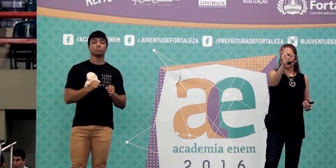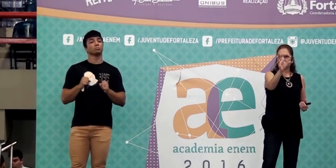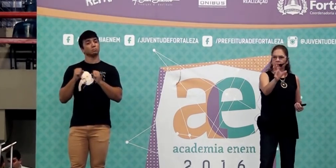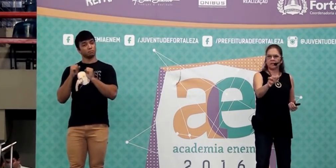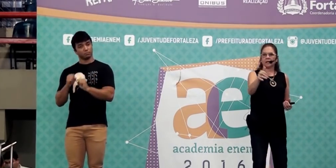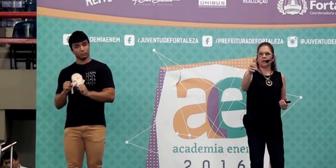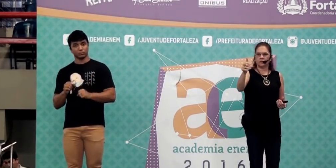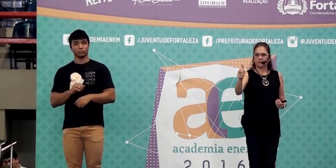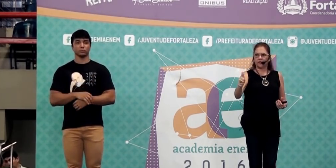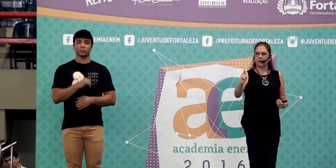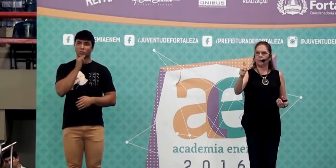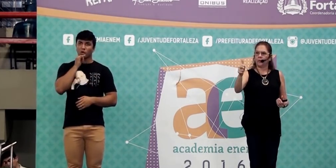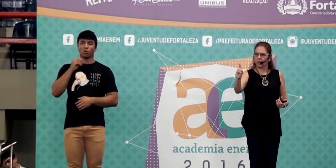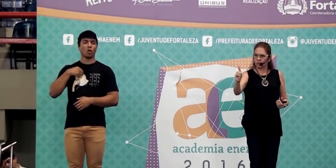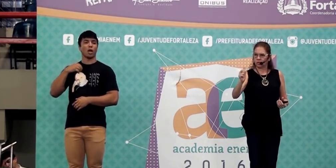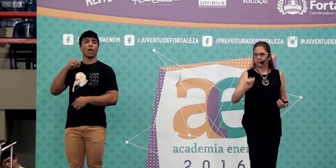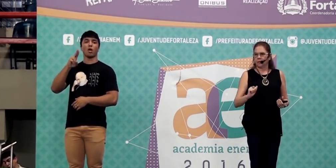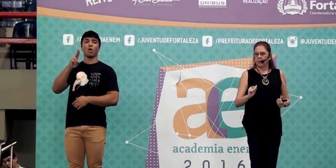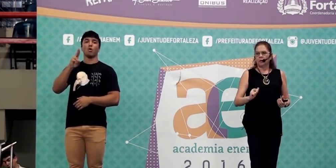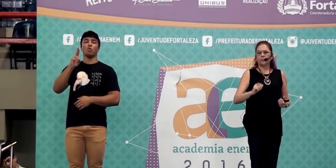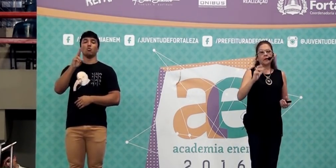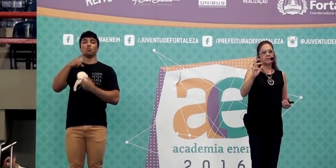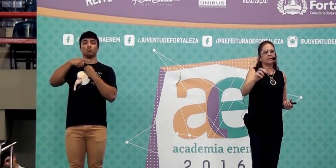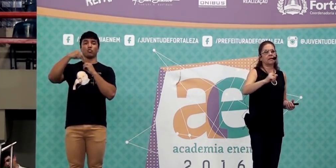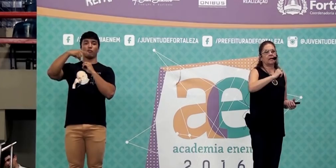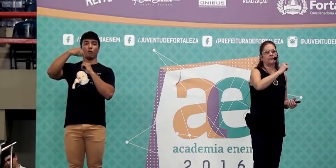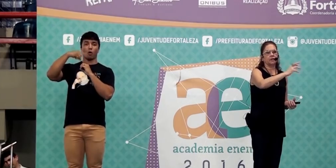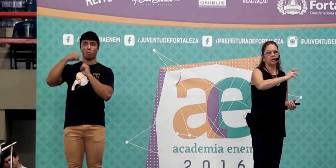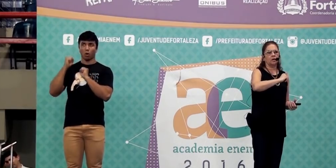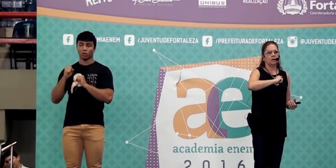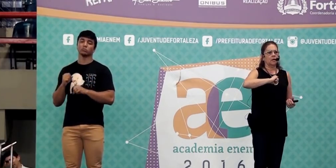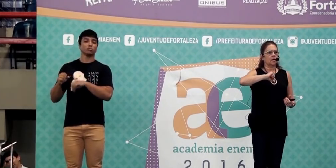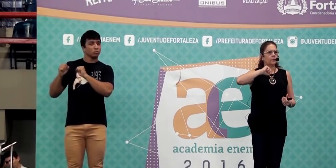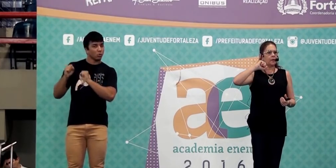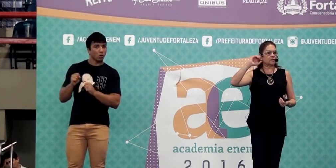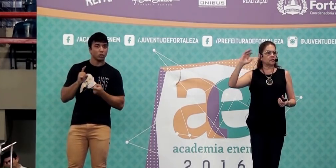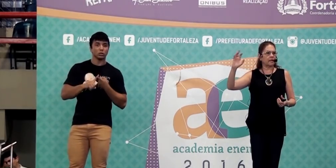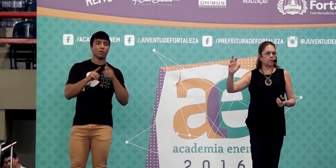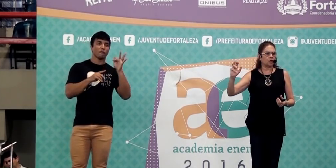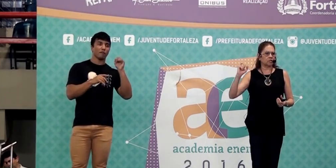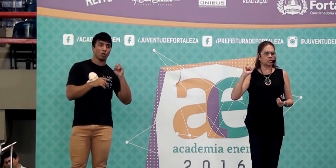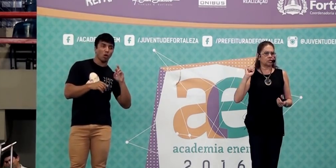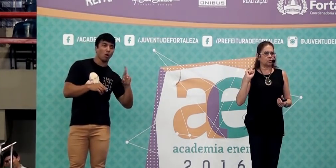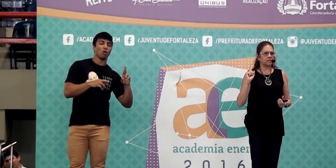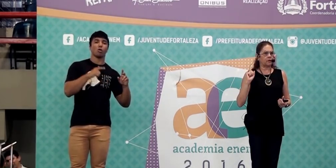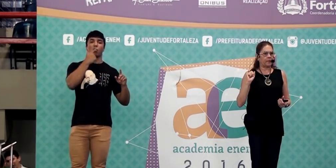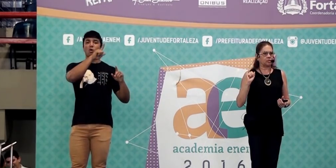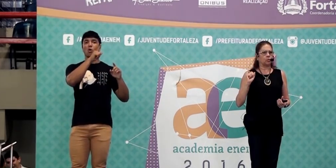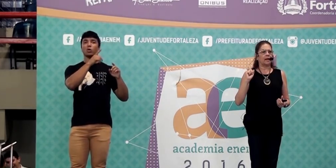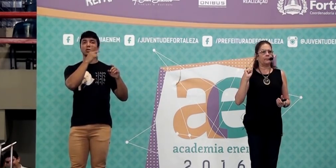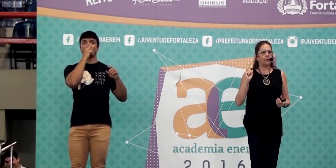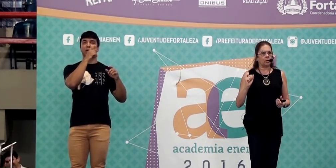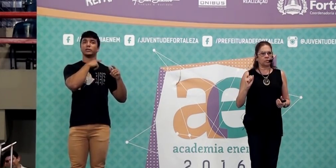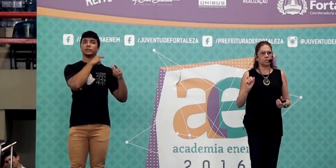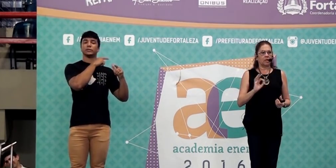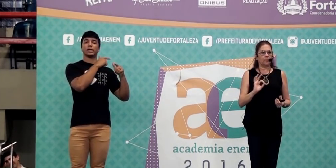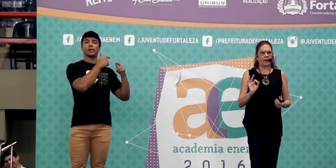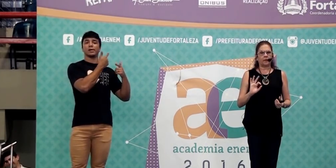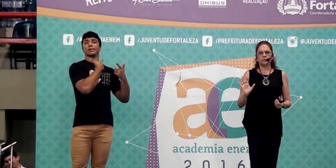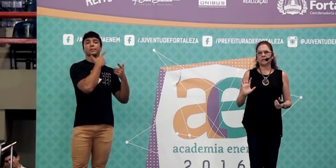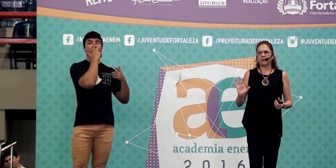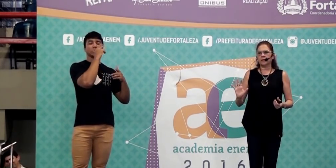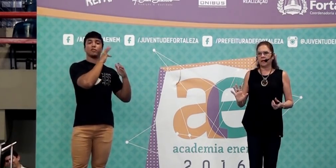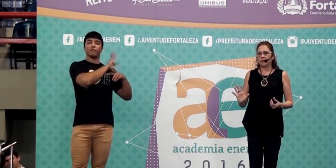Eu posso usar na Unifor? Pode. Eu posso usar na FANOR? Eu posso usar em outra instituição particular? Pode.